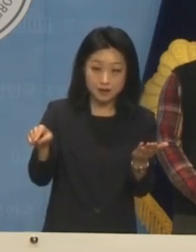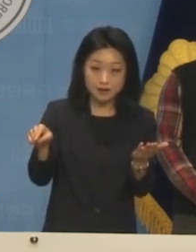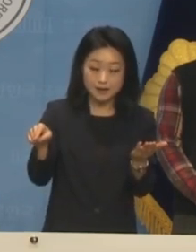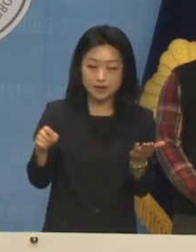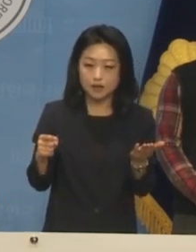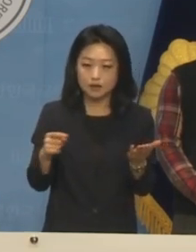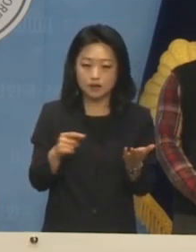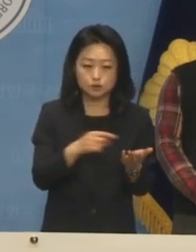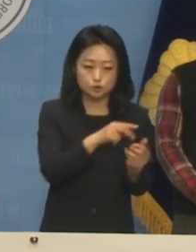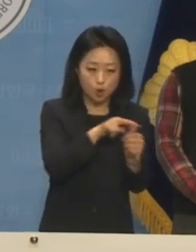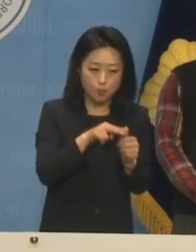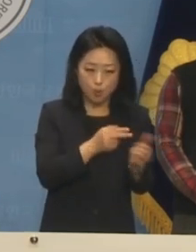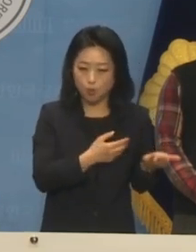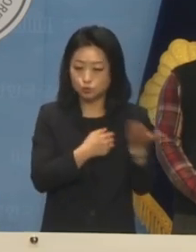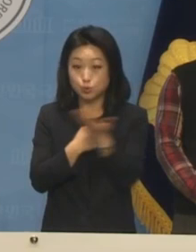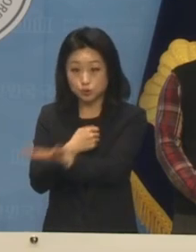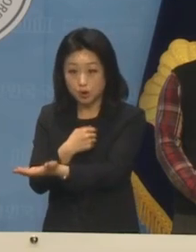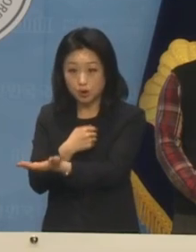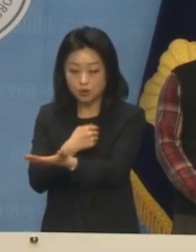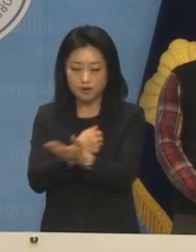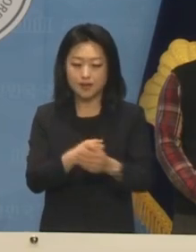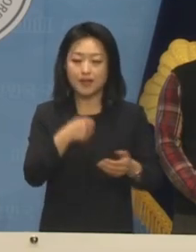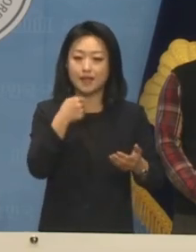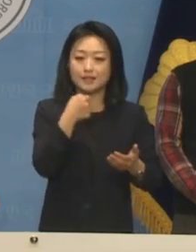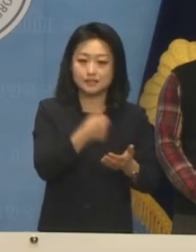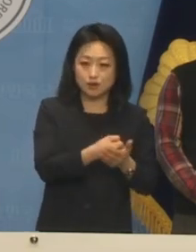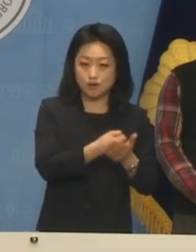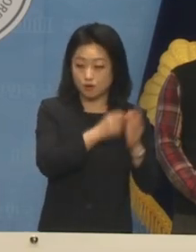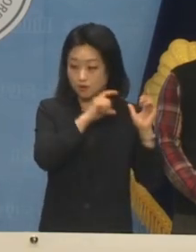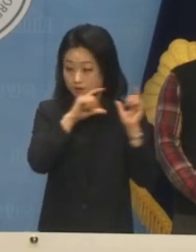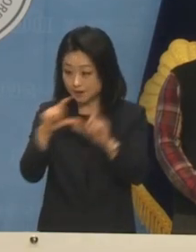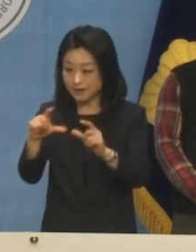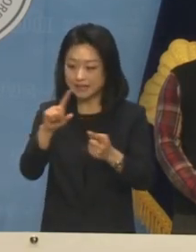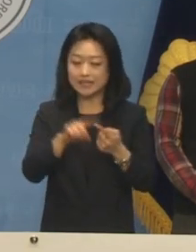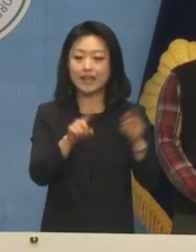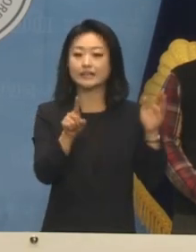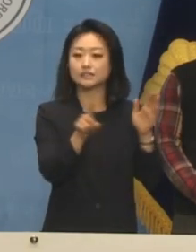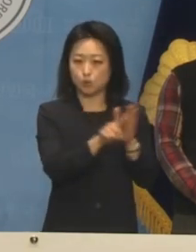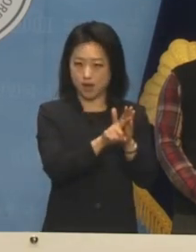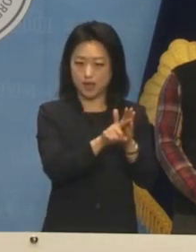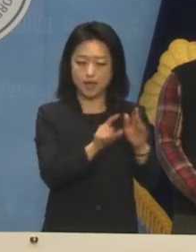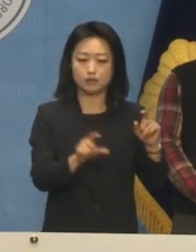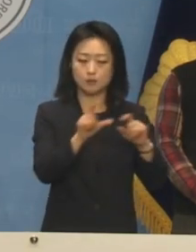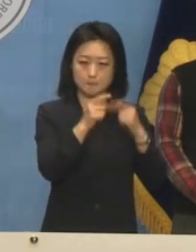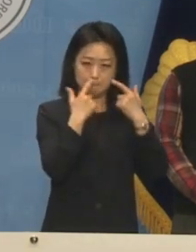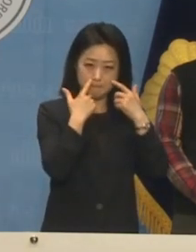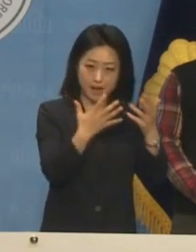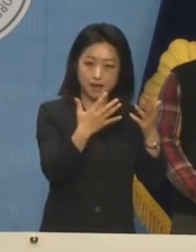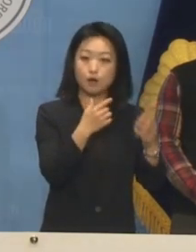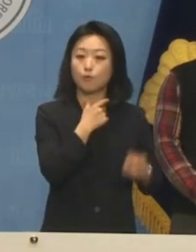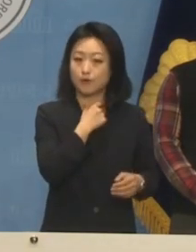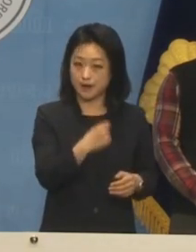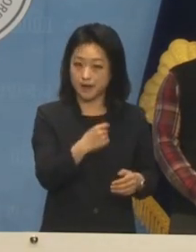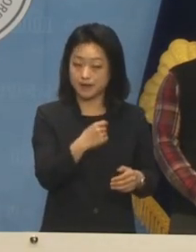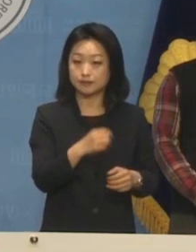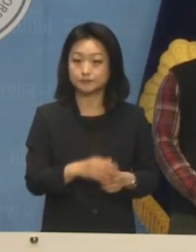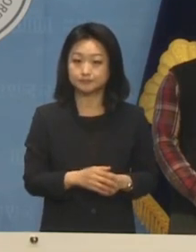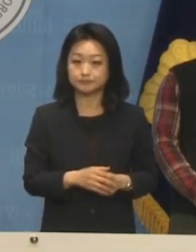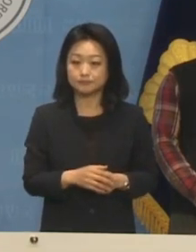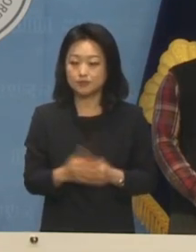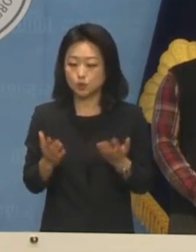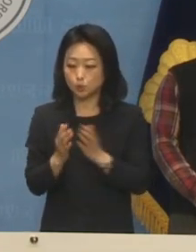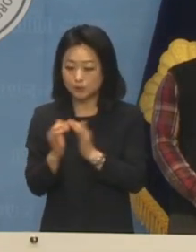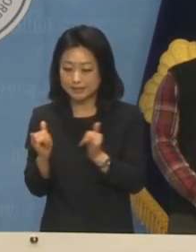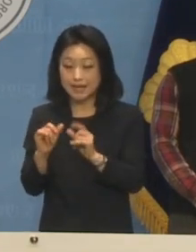있도록 함으로써 노동위원회 판정 결정 업무 등의 신뢰성을 제고하고자 합니다. 노동위원회를 찾는 노동자